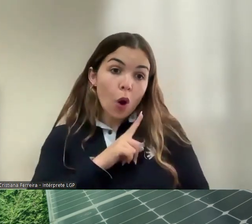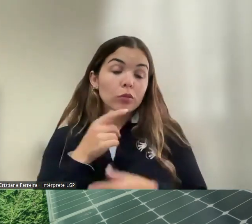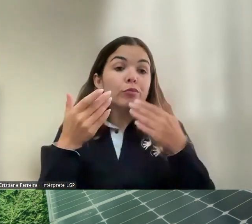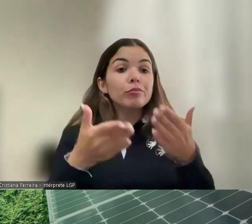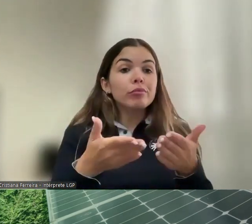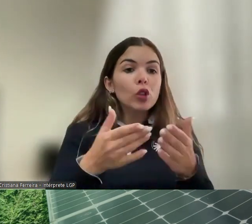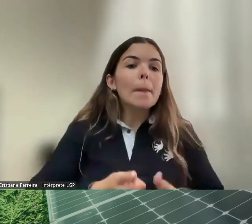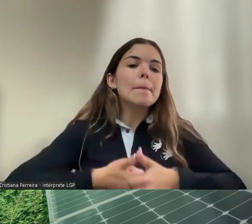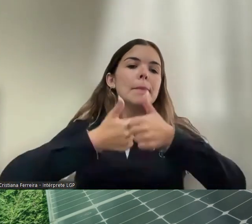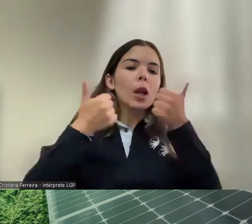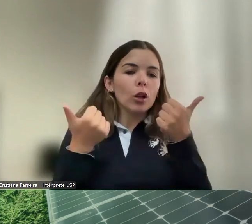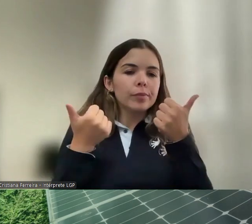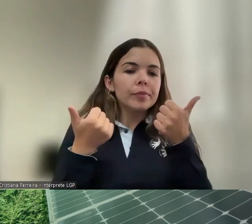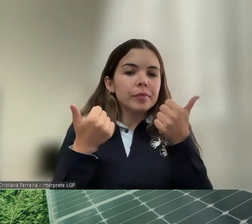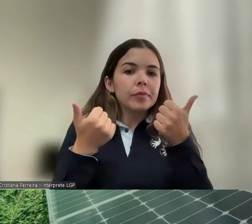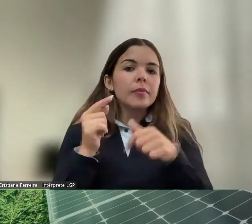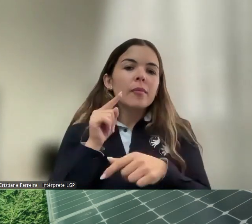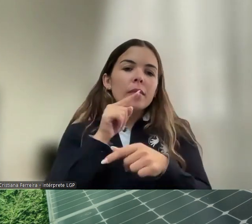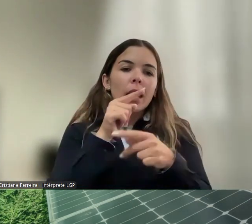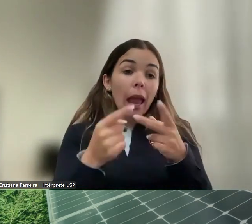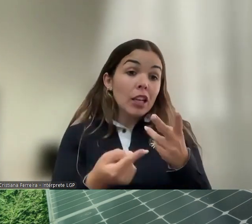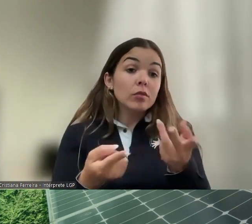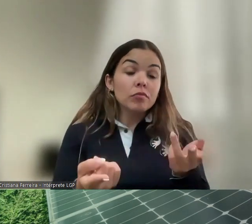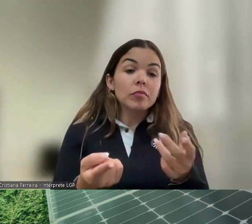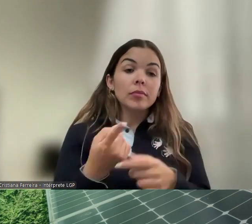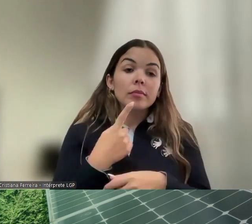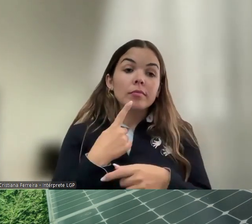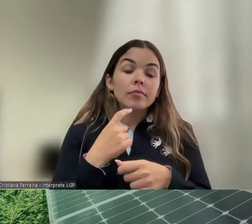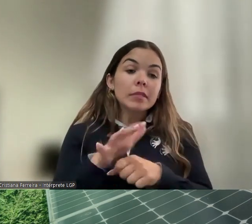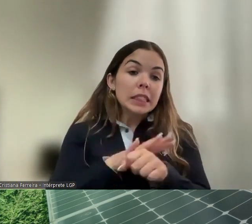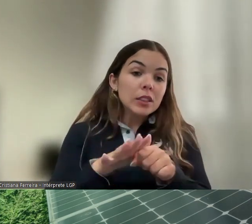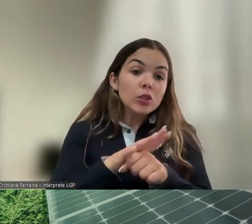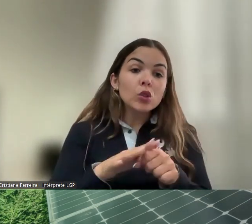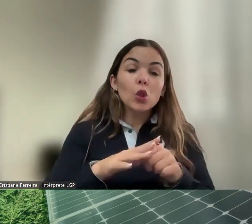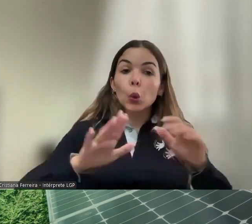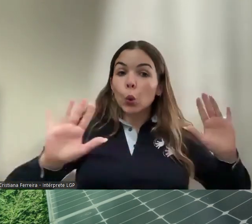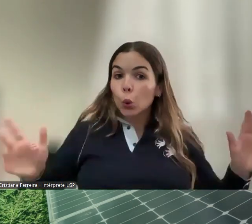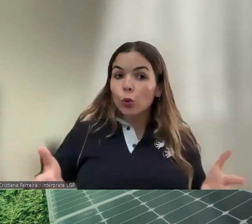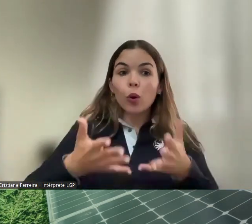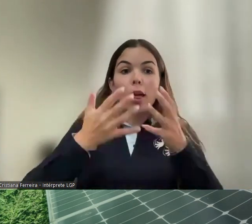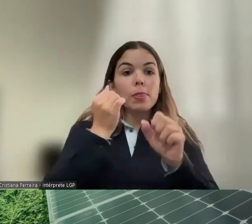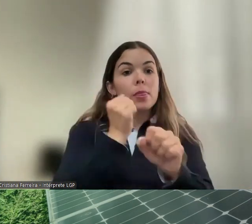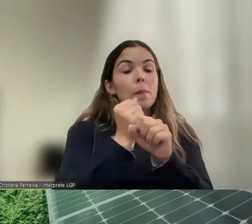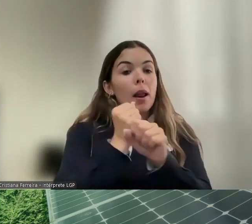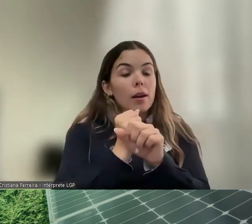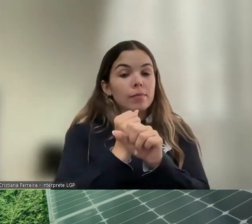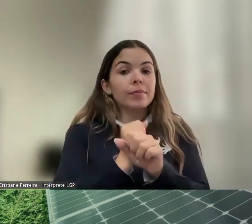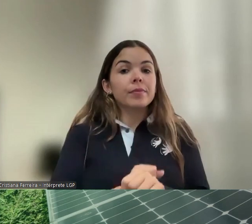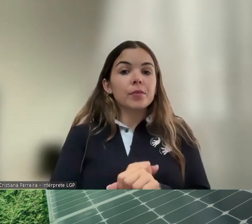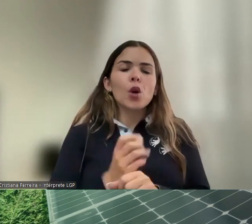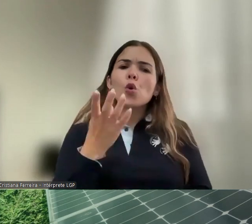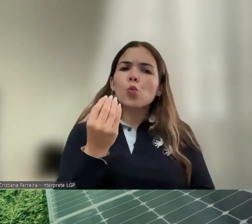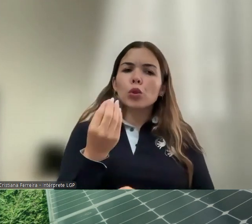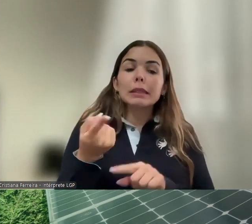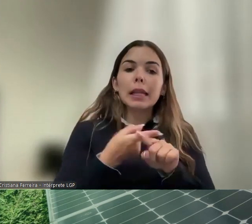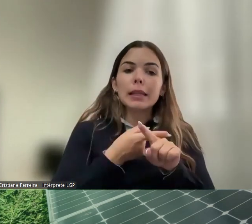melhor. No fundo, são estas as questões que nos motivam neste momento a trabalhar. Foi muito interessante